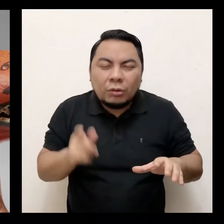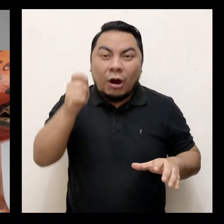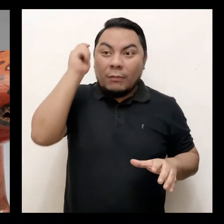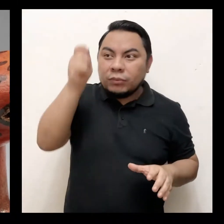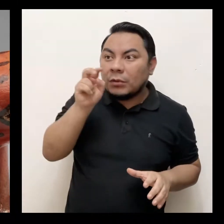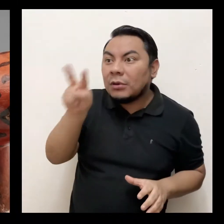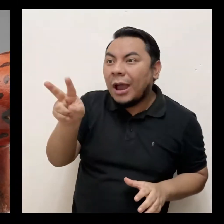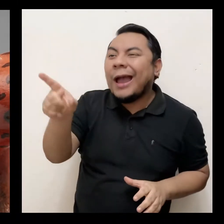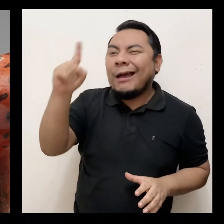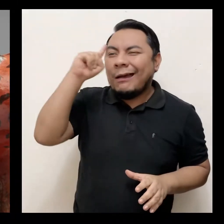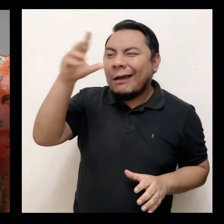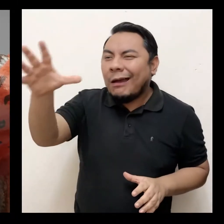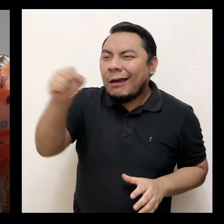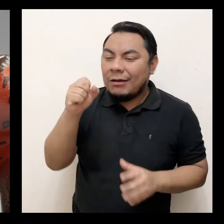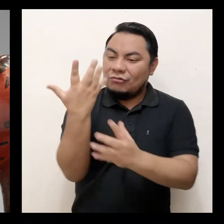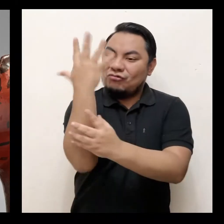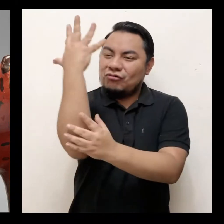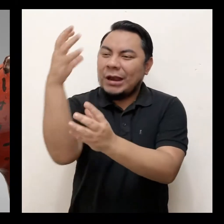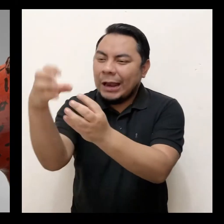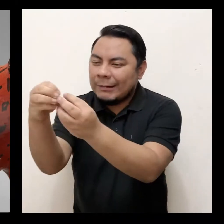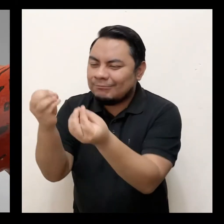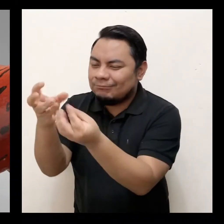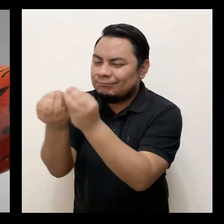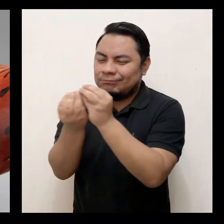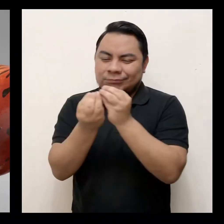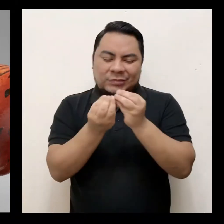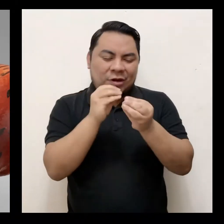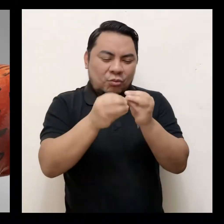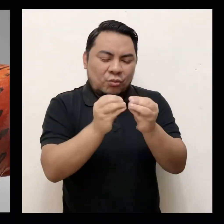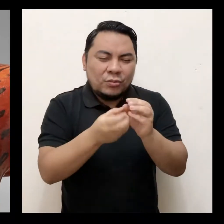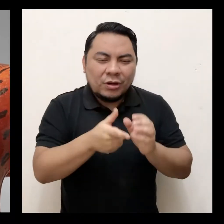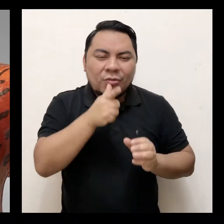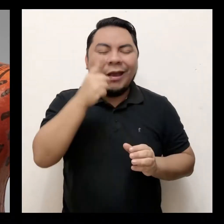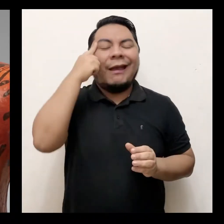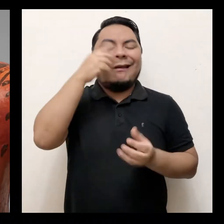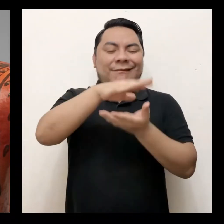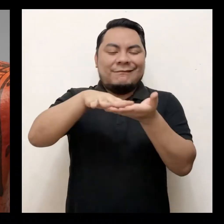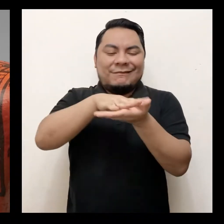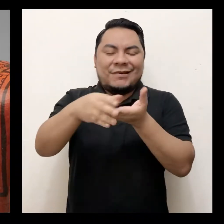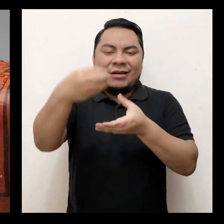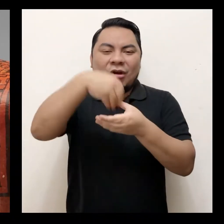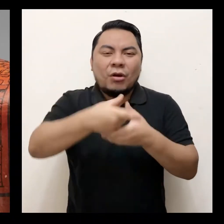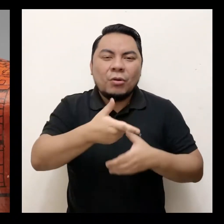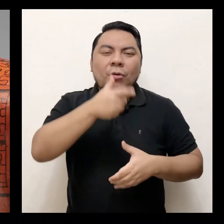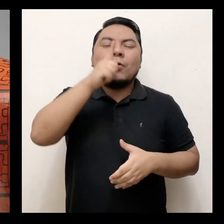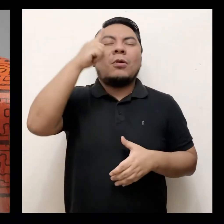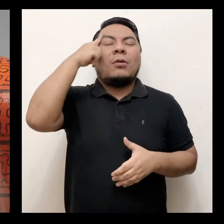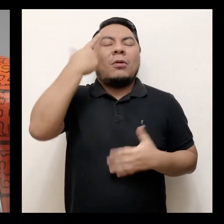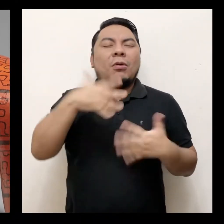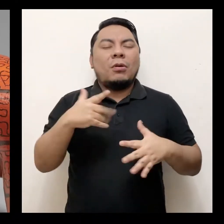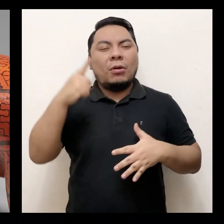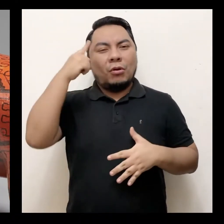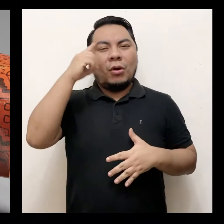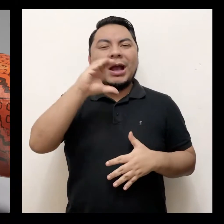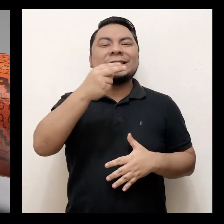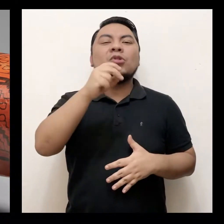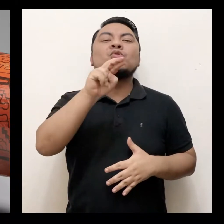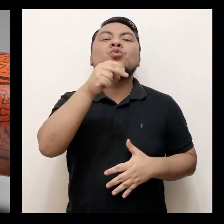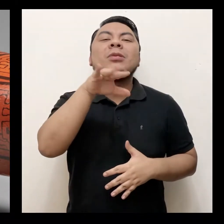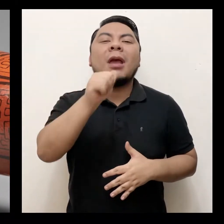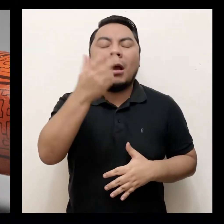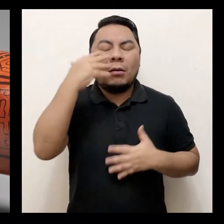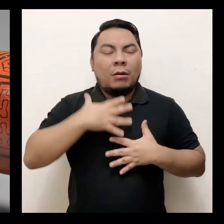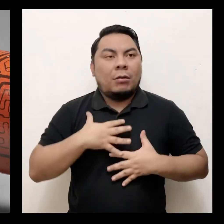tomó como una señal y mezcló ambas plantas. Acababa de descubrir la mezcla que potenciaba el efecto de la